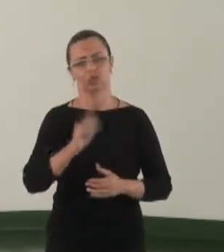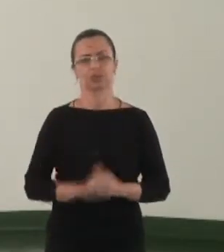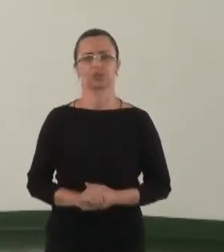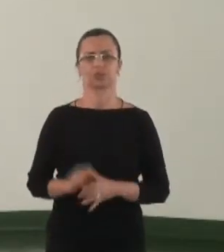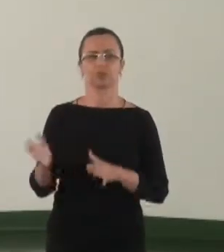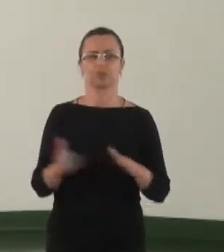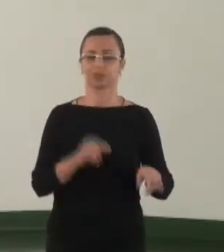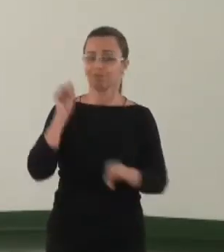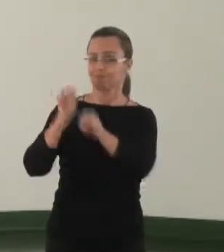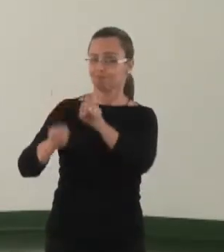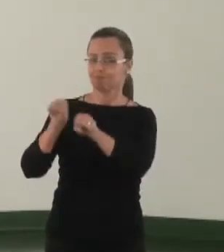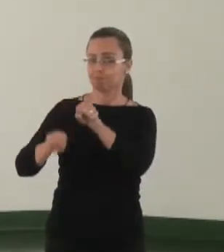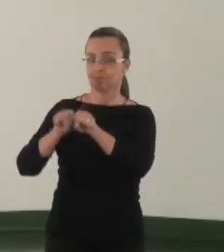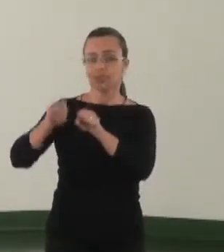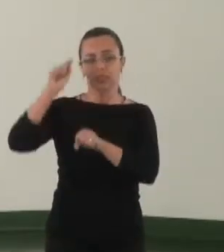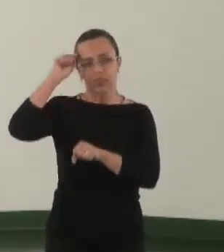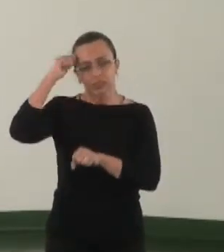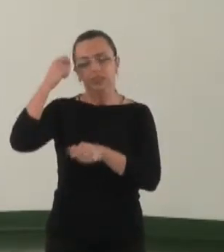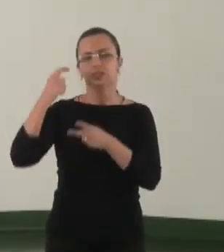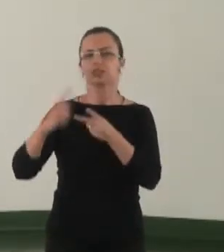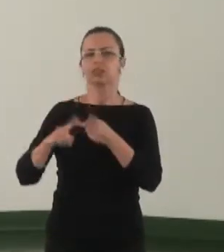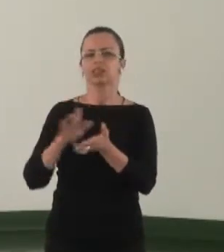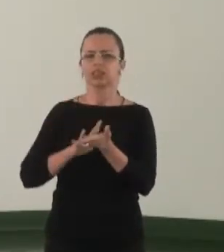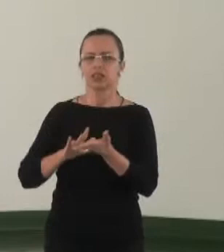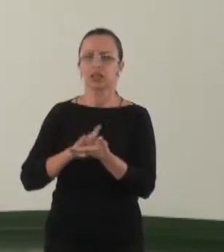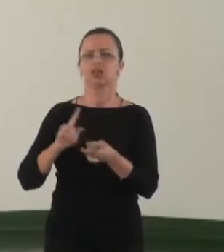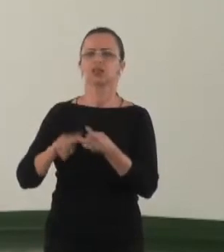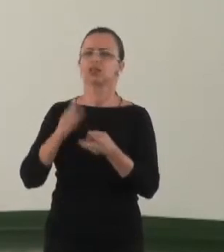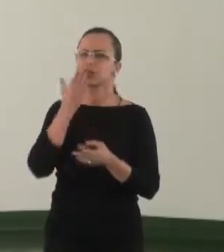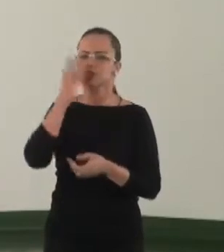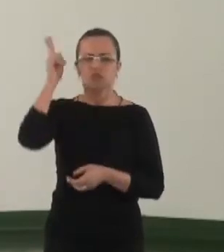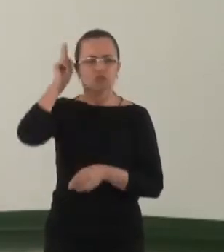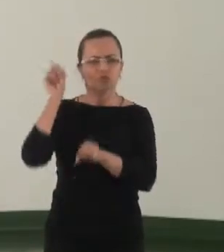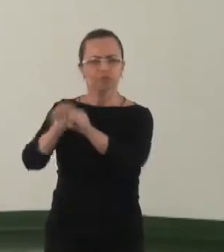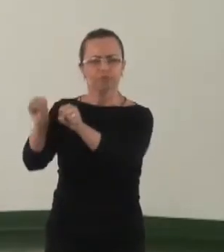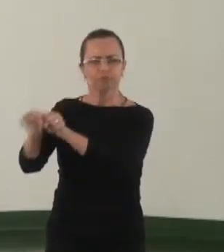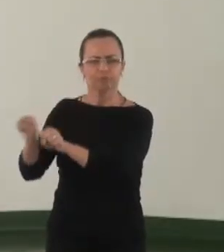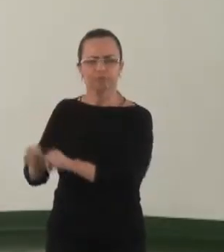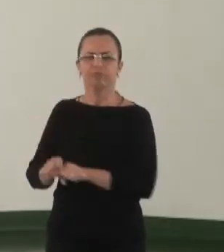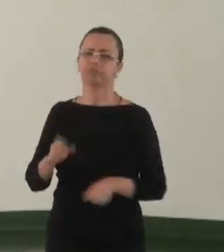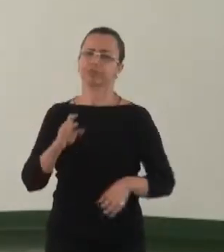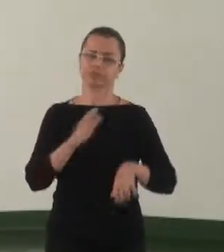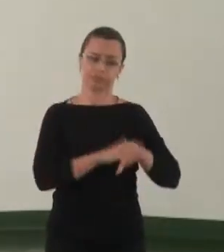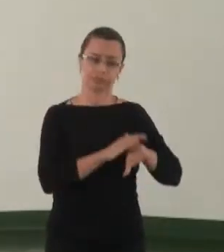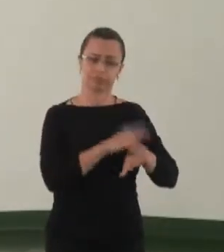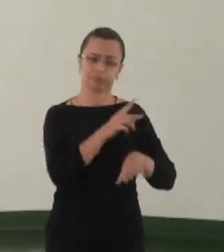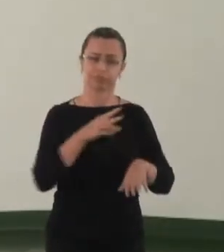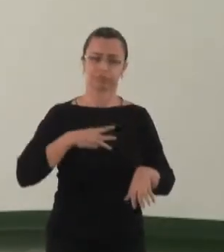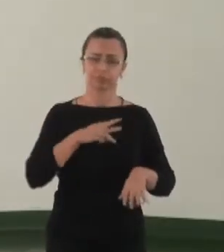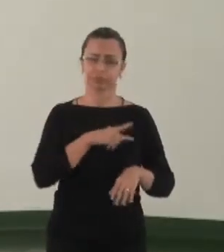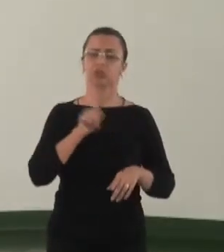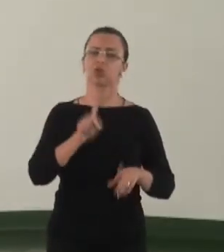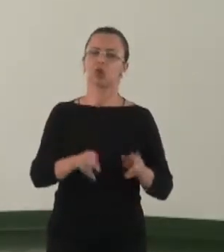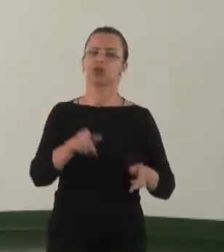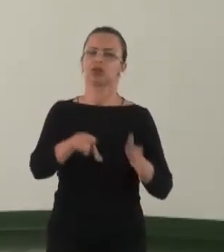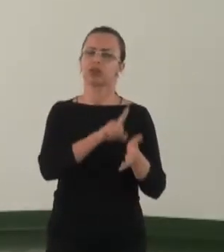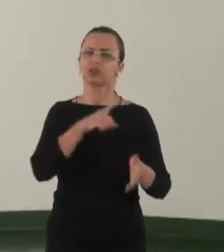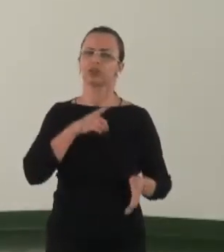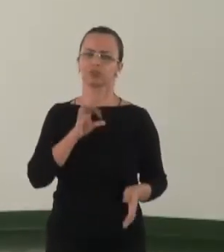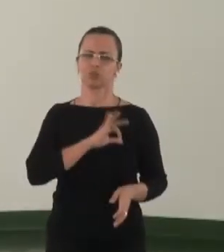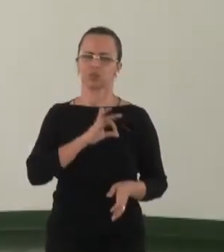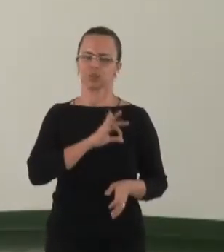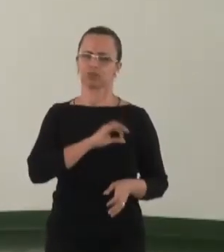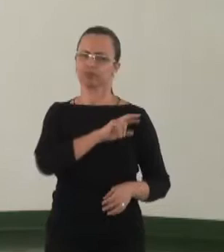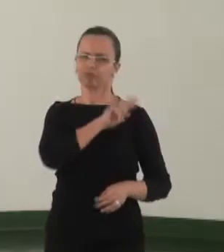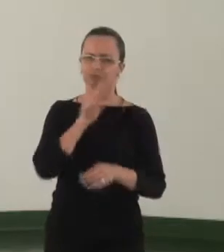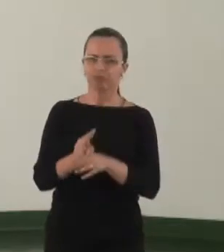Genocídio da população negra, cigana e indígena. É papel do Ministério Público realizar o controle externo da atividade policial, tal como já foi falado. Mesmo